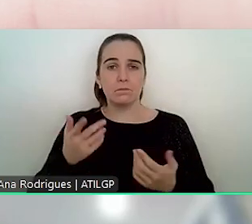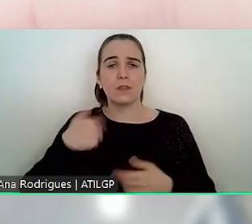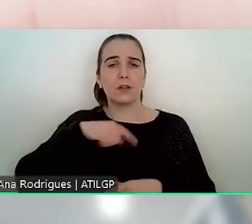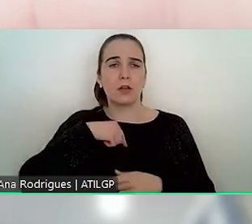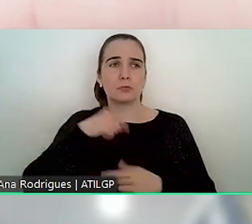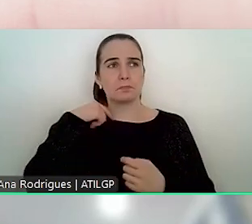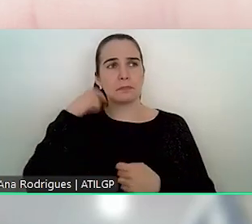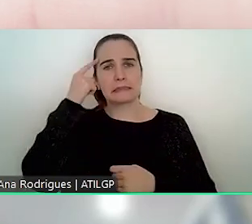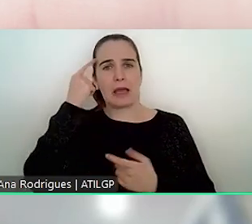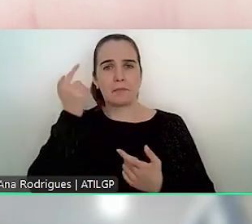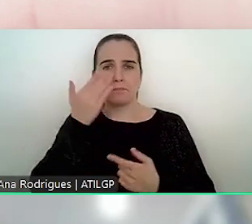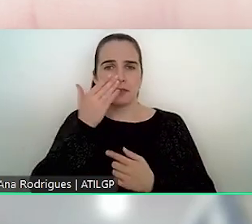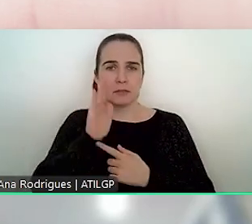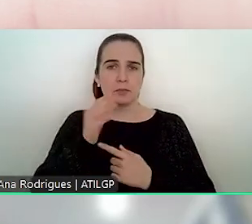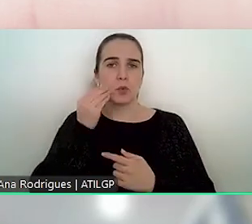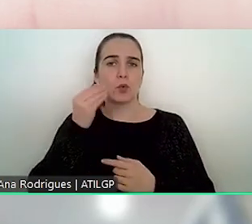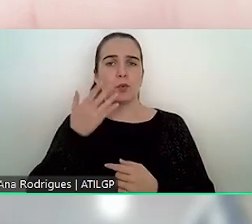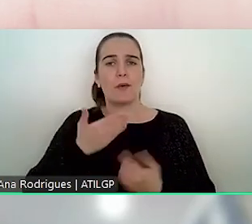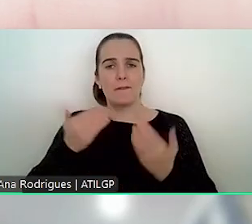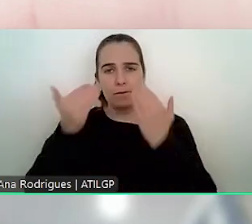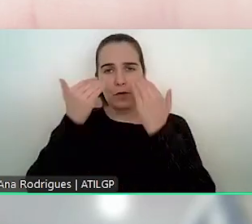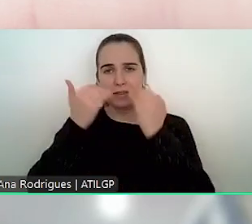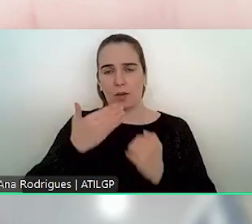pensar muito no acesso aos dados,